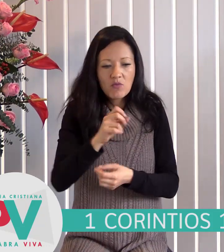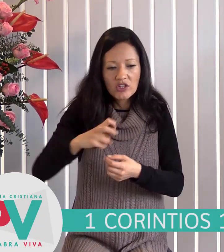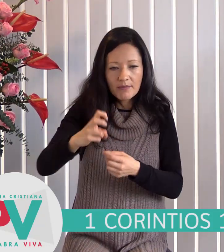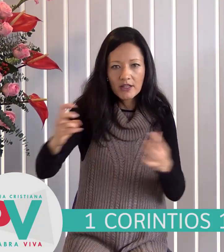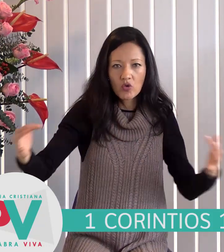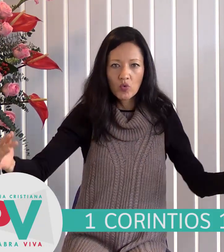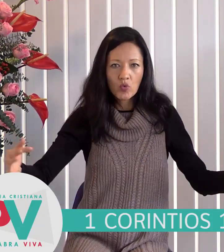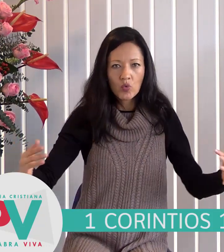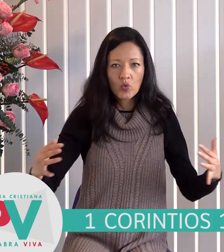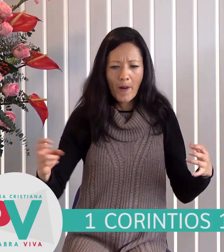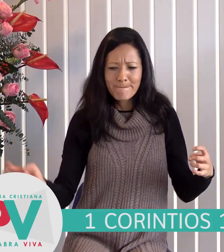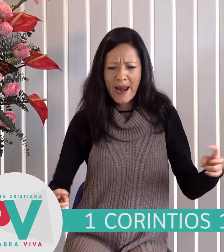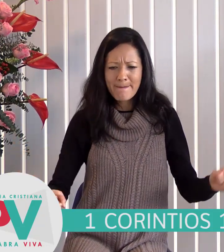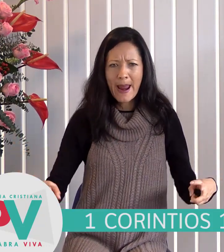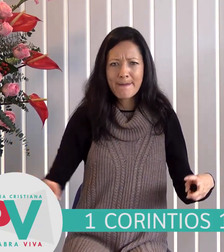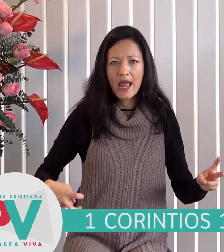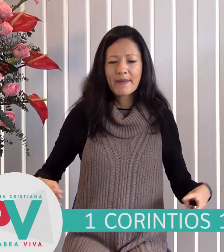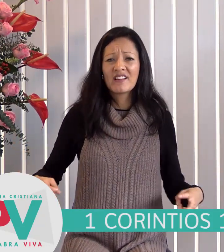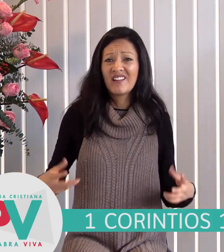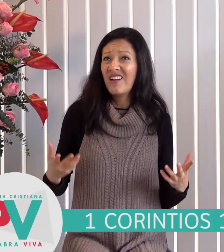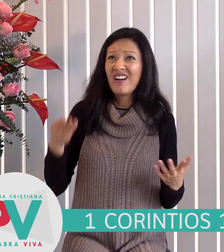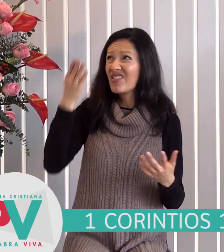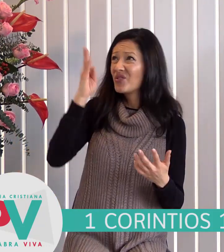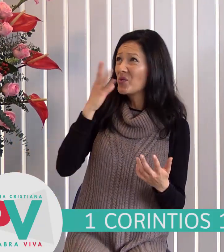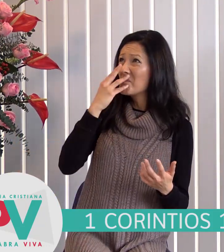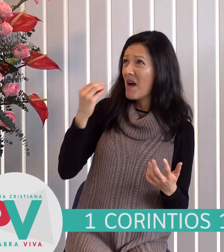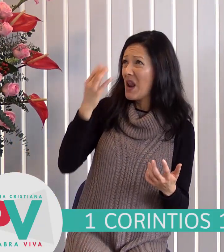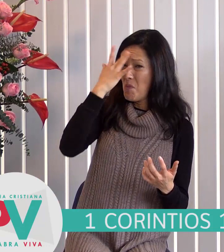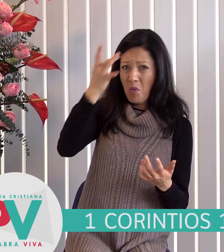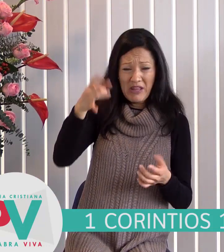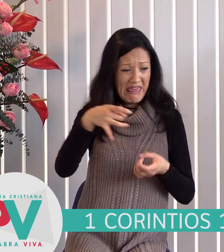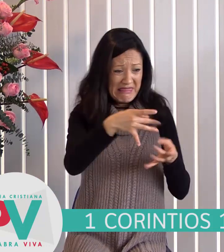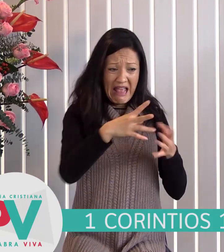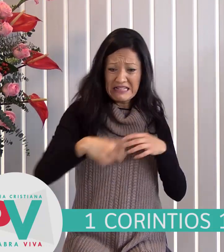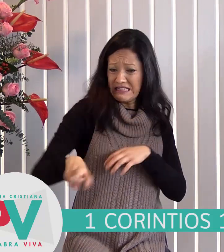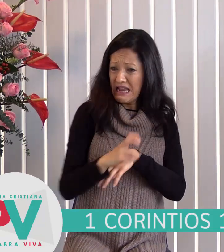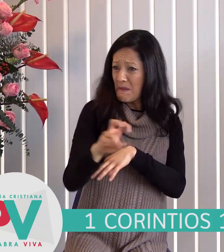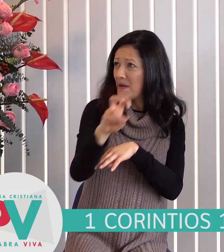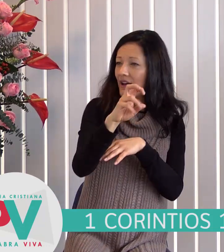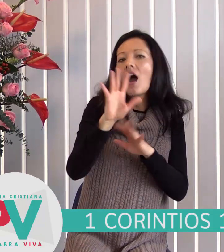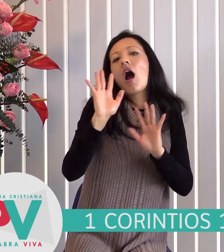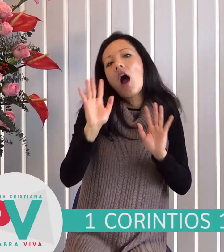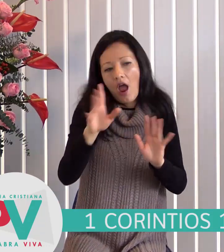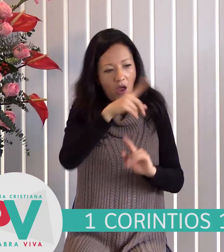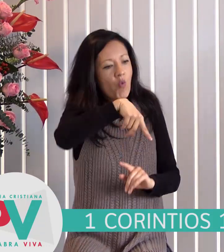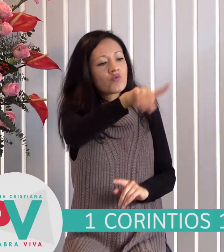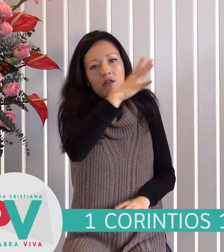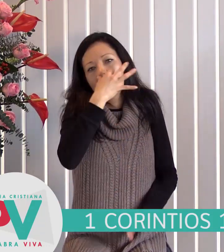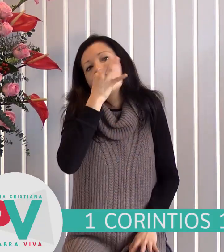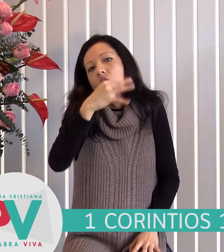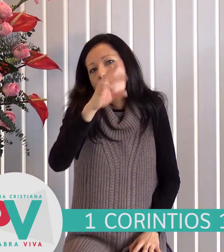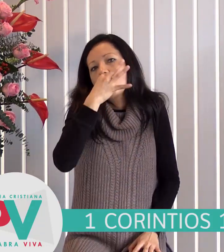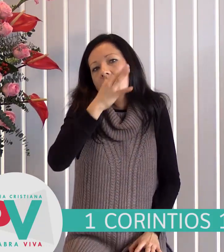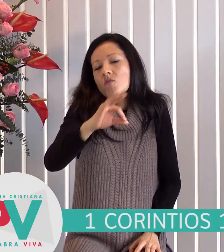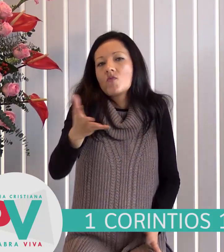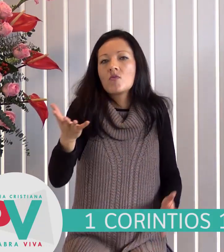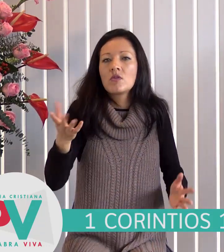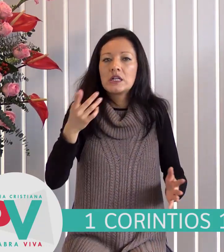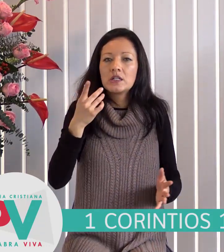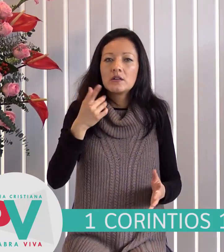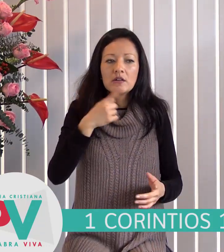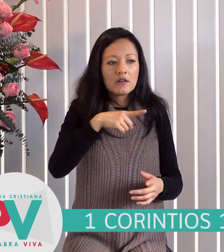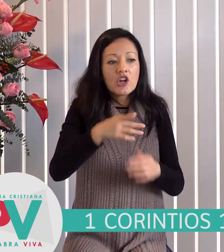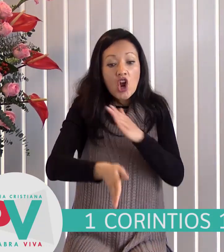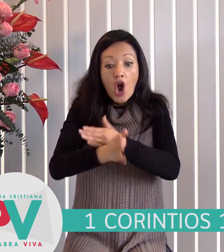serpientes vinieran a picar. Ay, Señor, tan malo, ¿por qué nos envía la serpiente? Viejo, porque si seguían murmurando, se iban